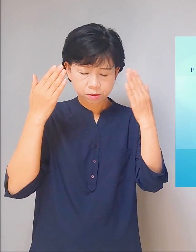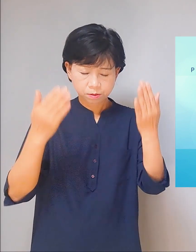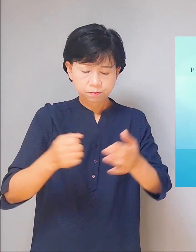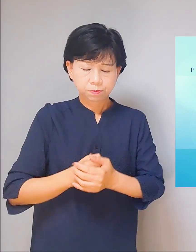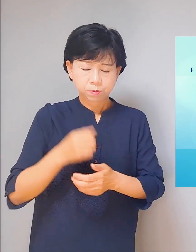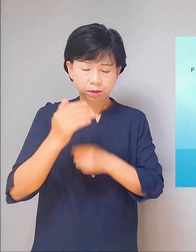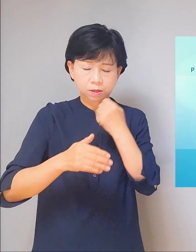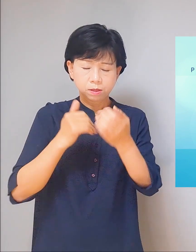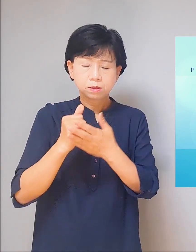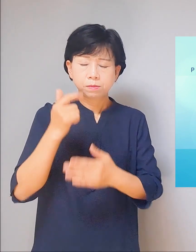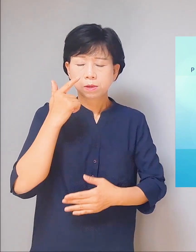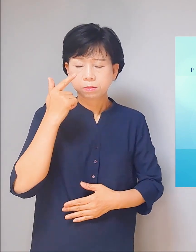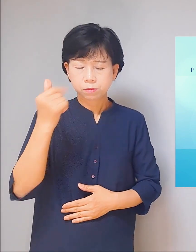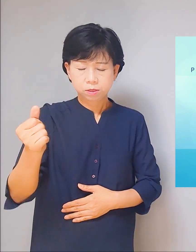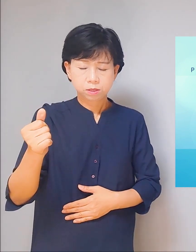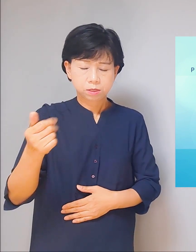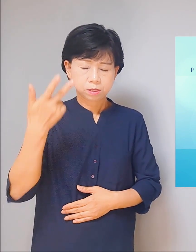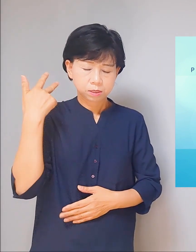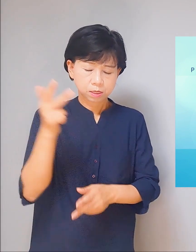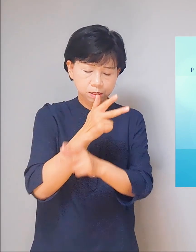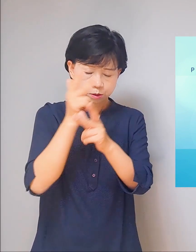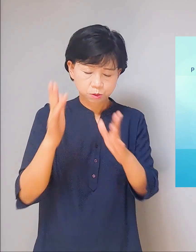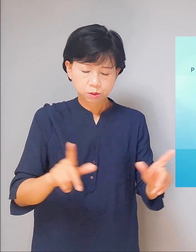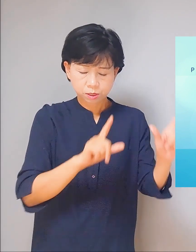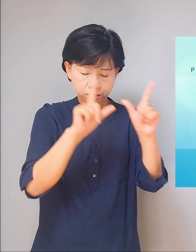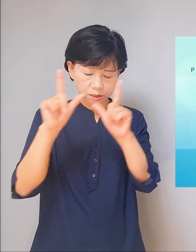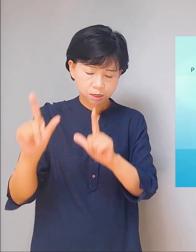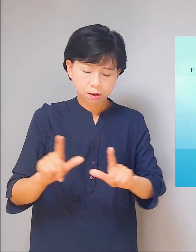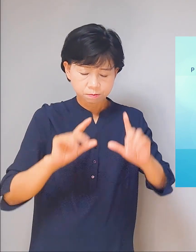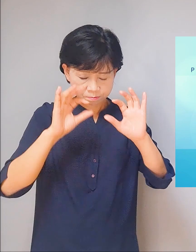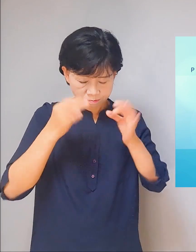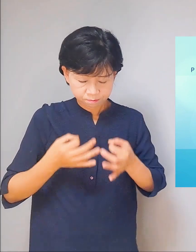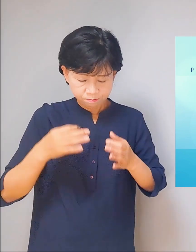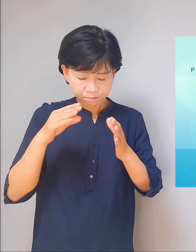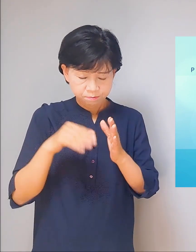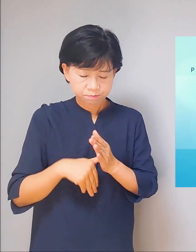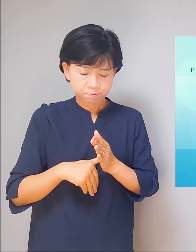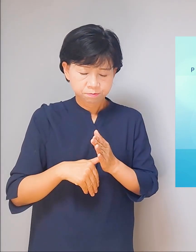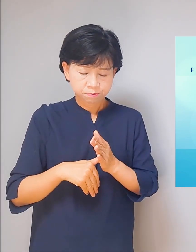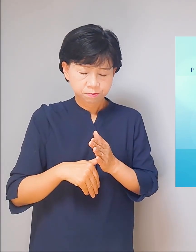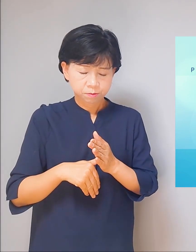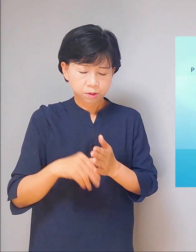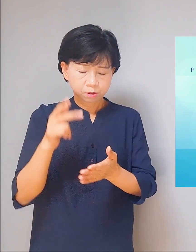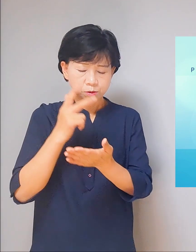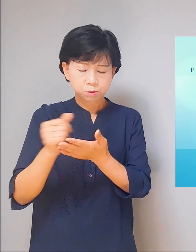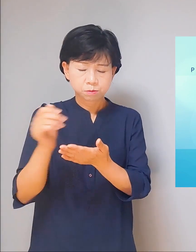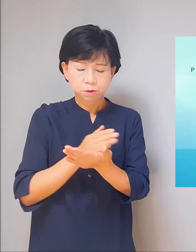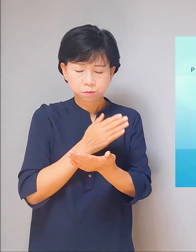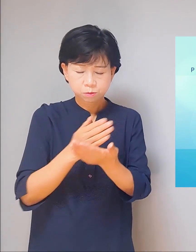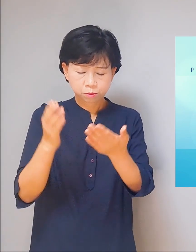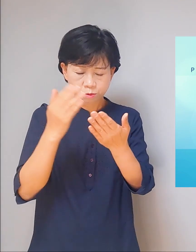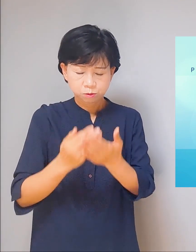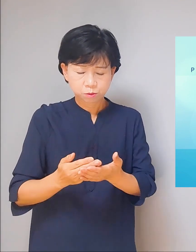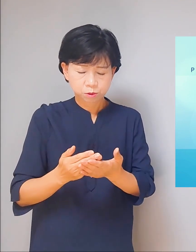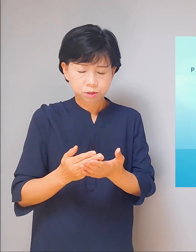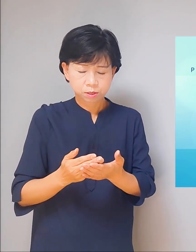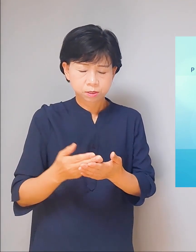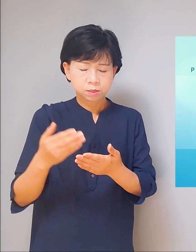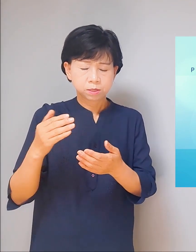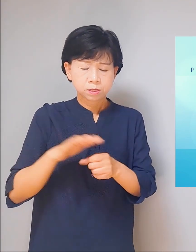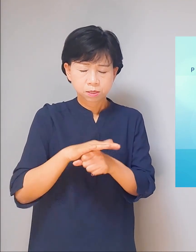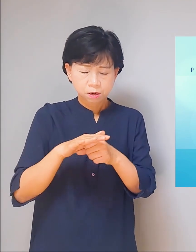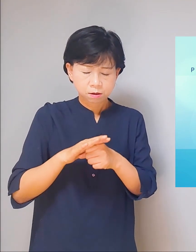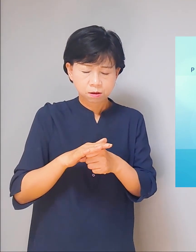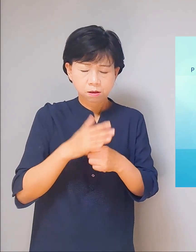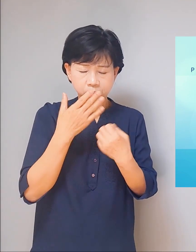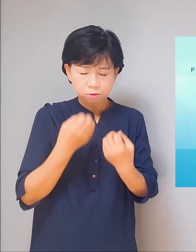하나님 아버지, 지난 한 주간의 생활들을 되돌아볼 때에 주님께서 베풀어 주신 많은 사랑과